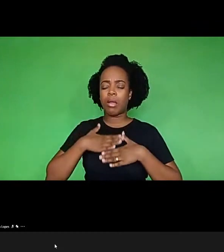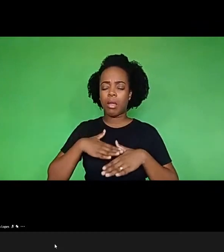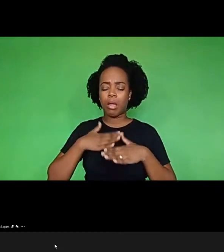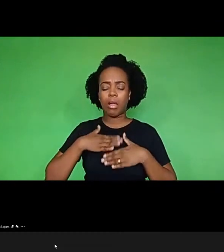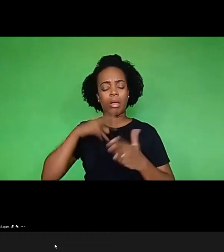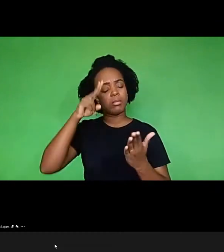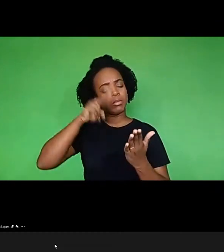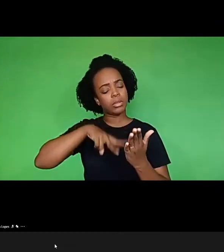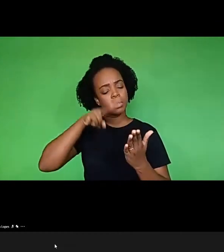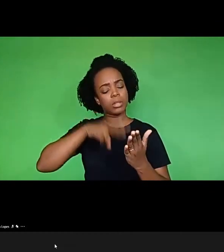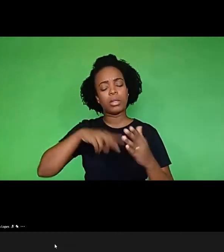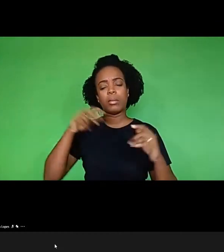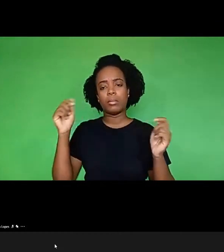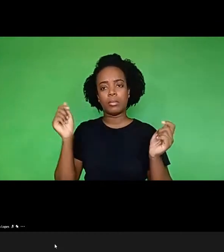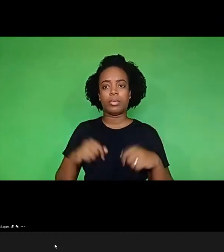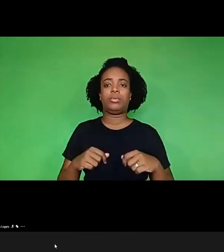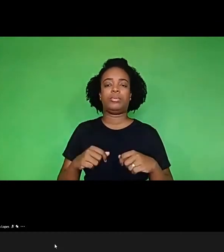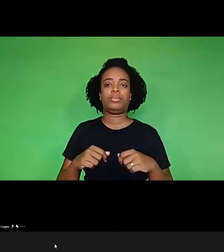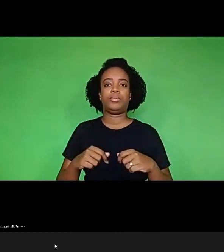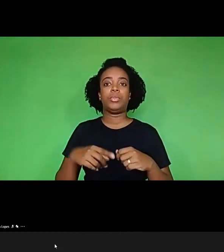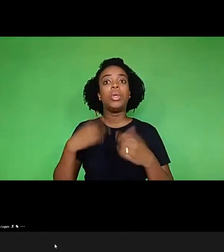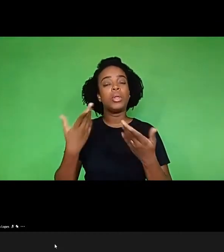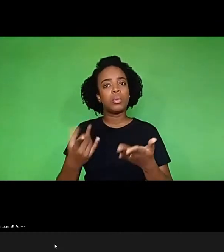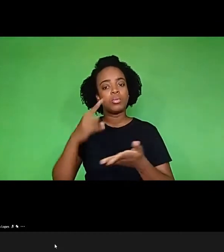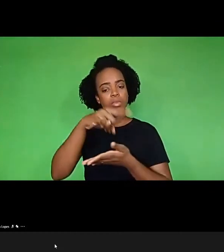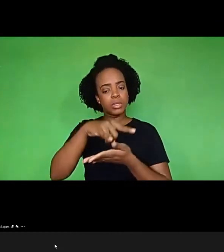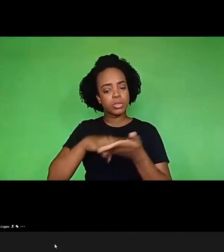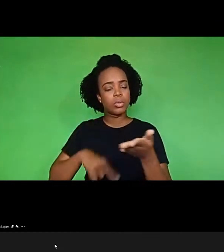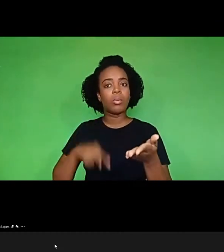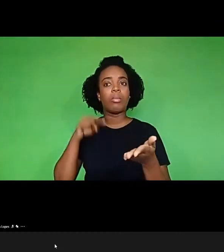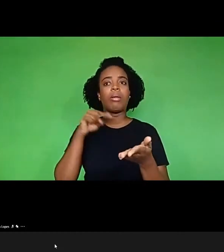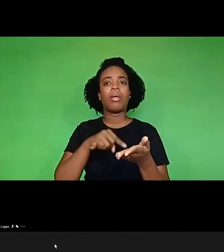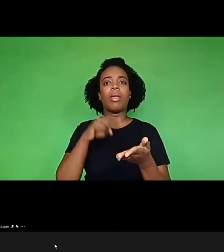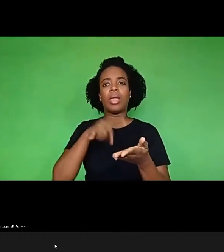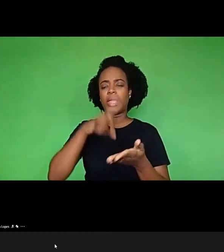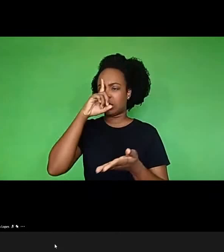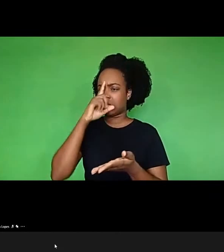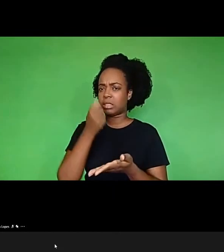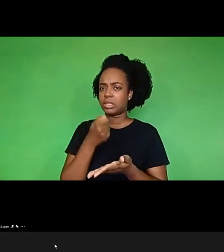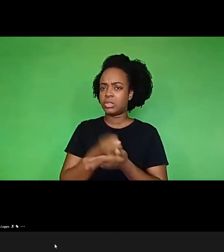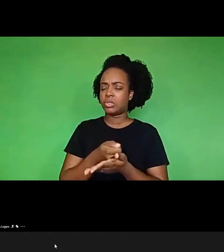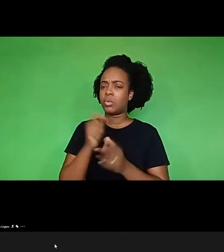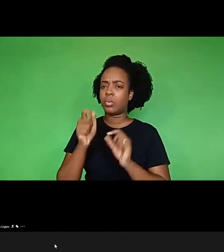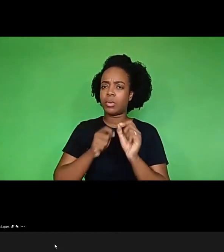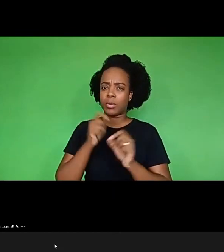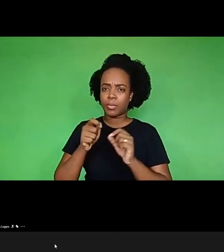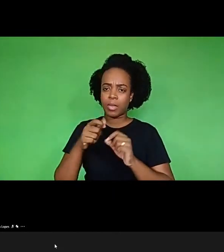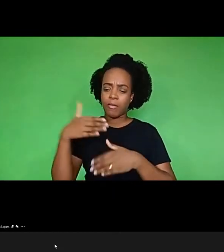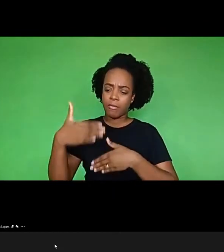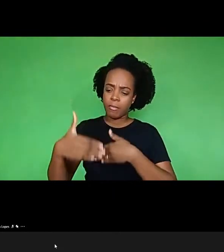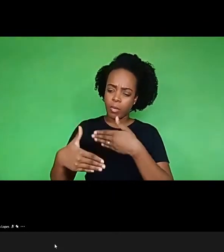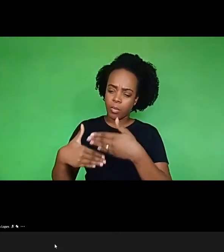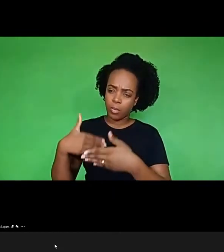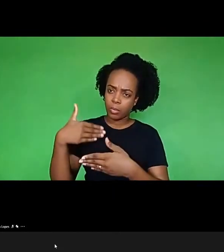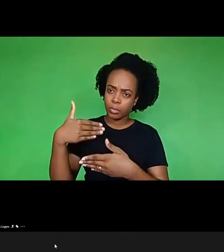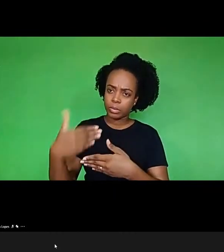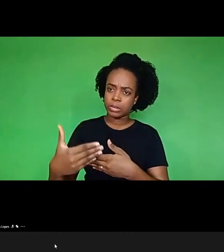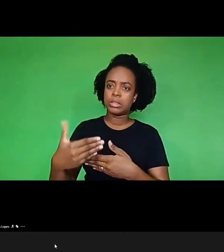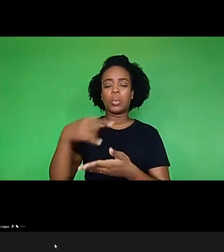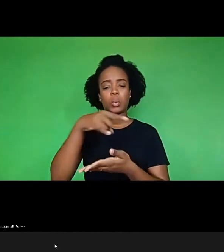Então, essa resolução define vários processos e protocolos que serão utilizados durante as